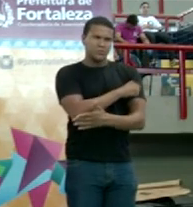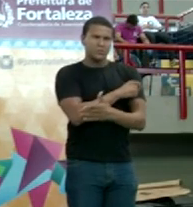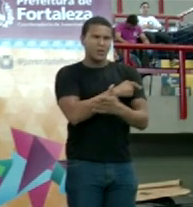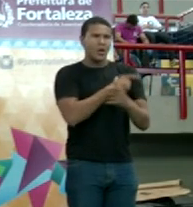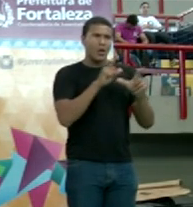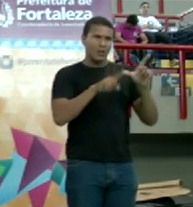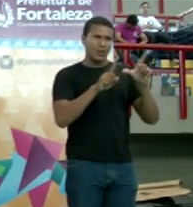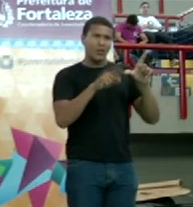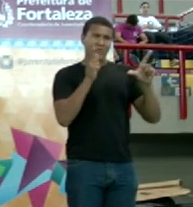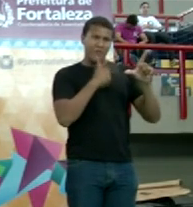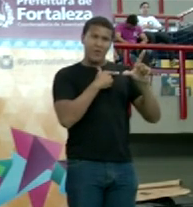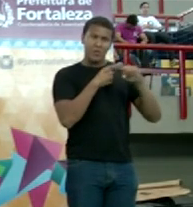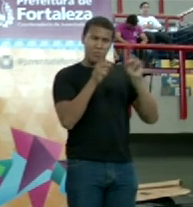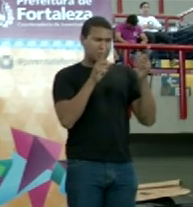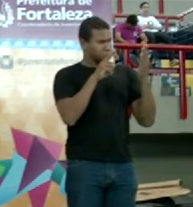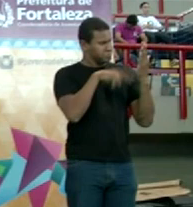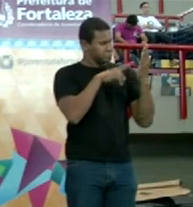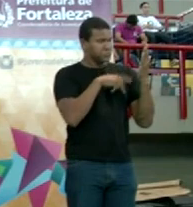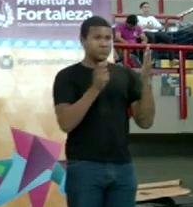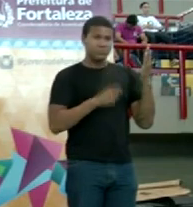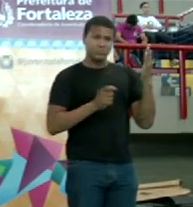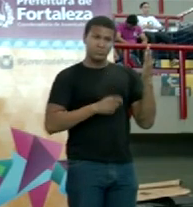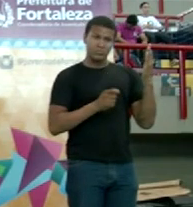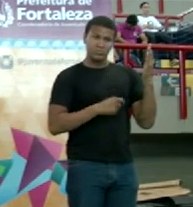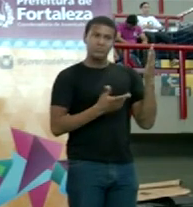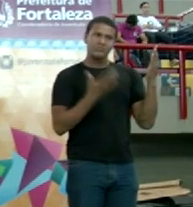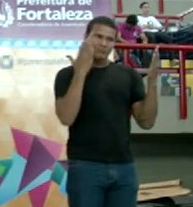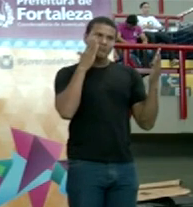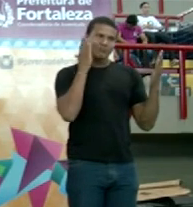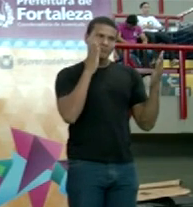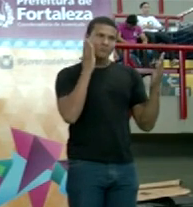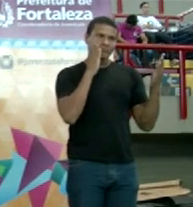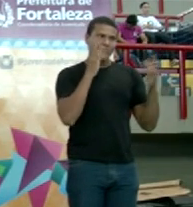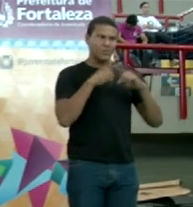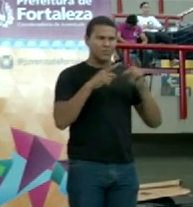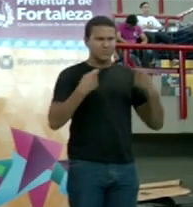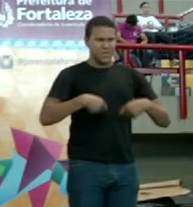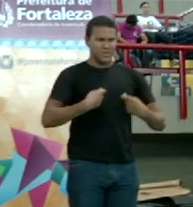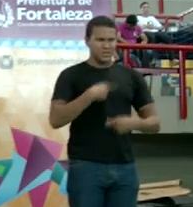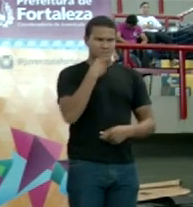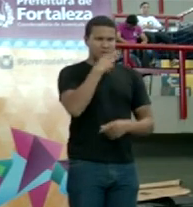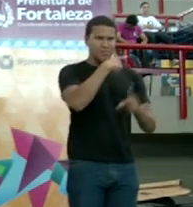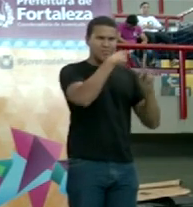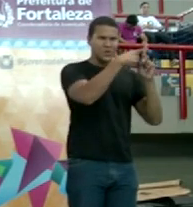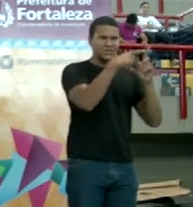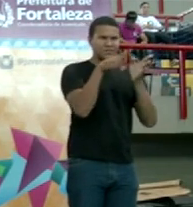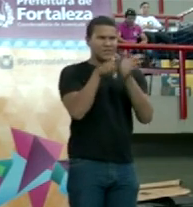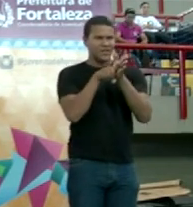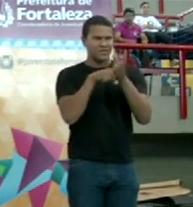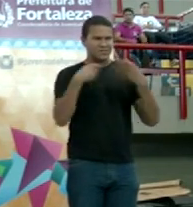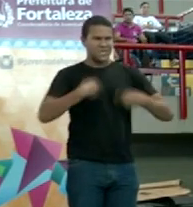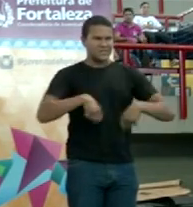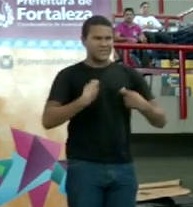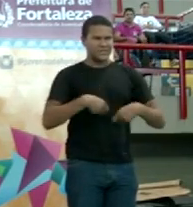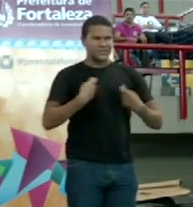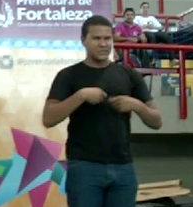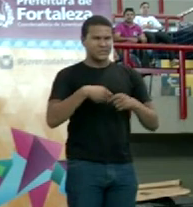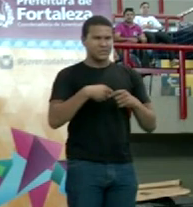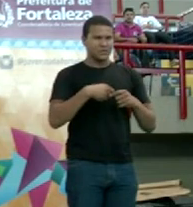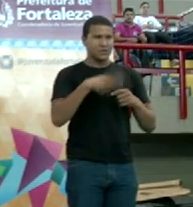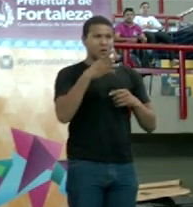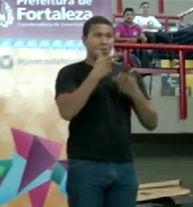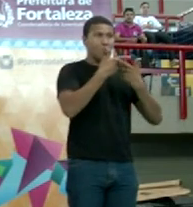ler. Na redação é obrigatório ter pontos positivos e negativos? Não. Eu posso